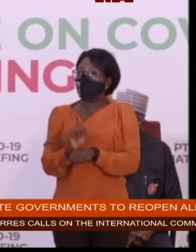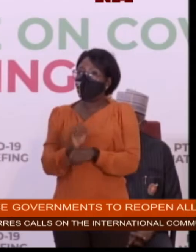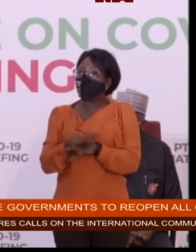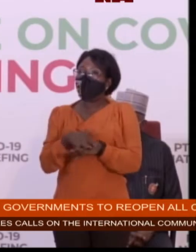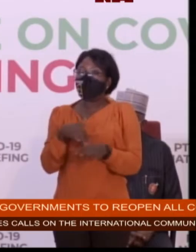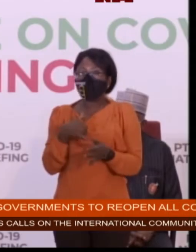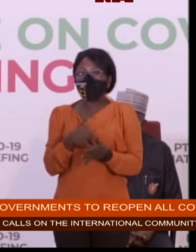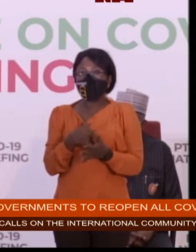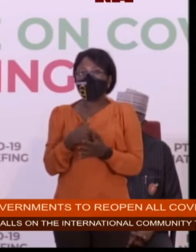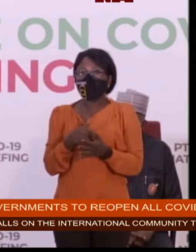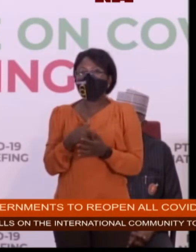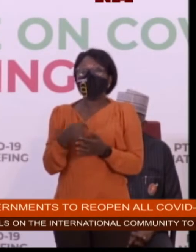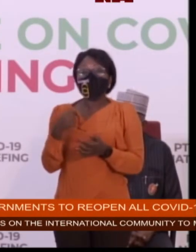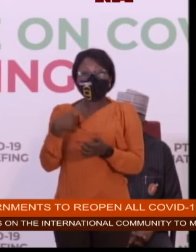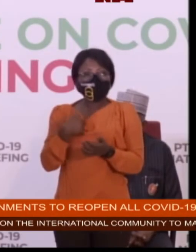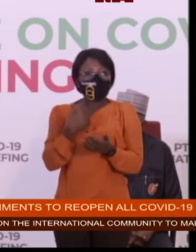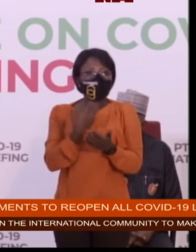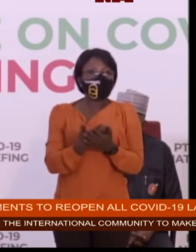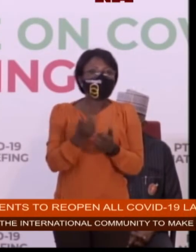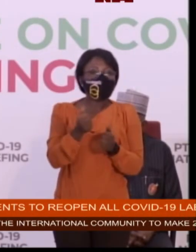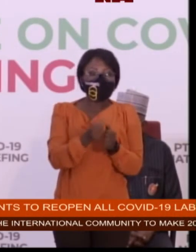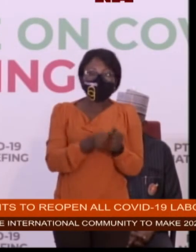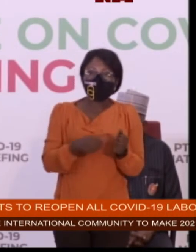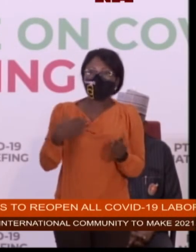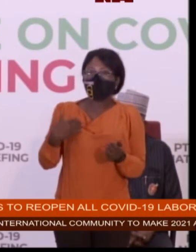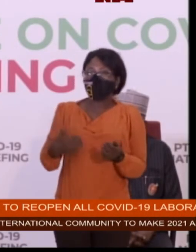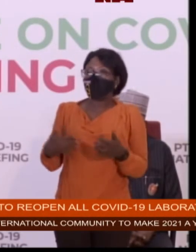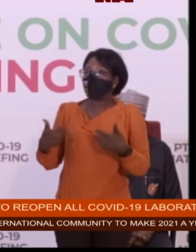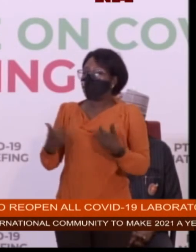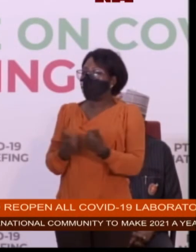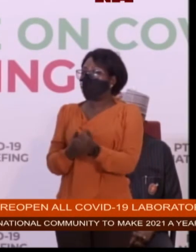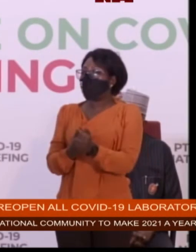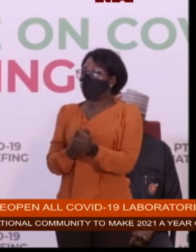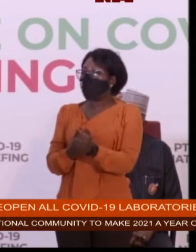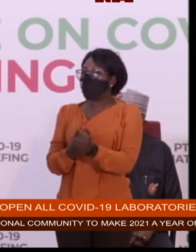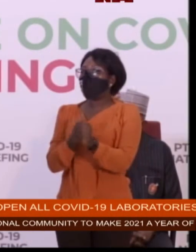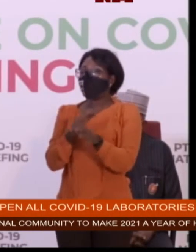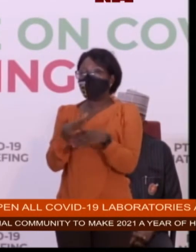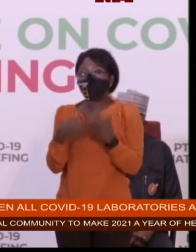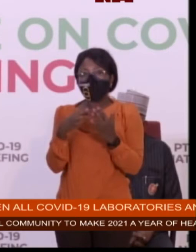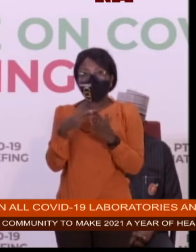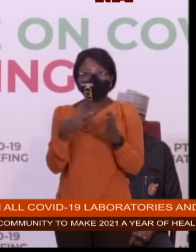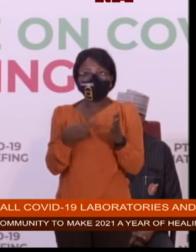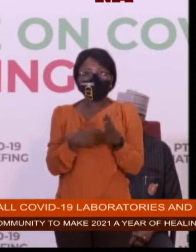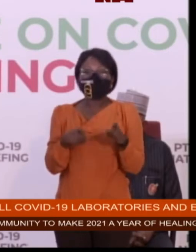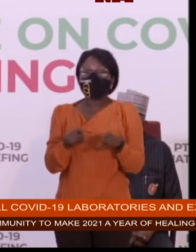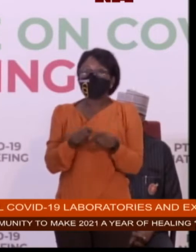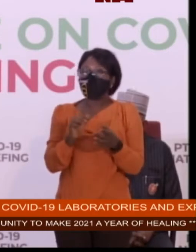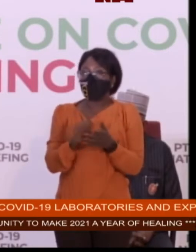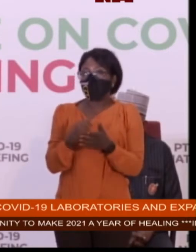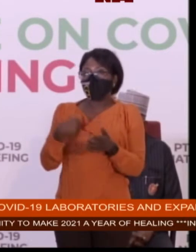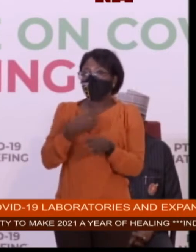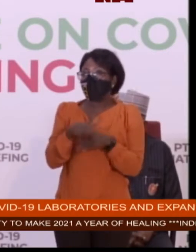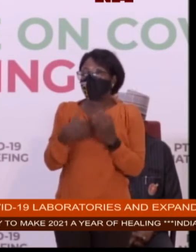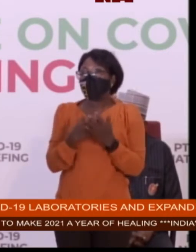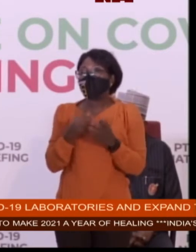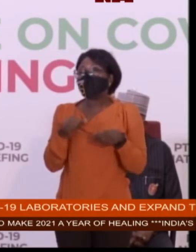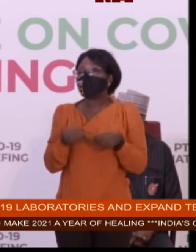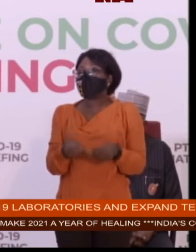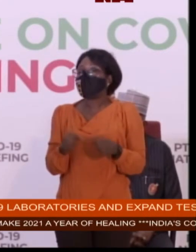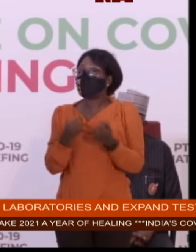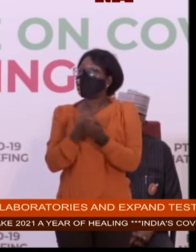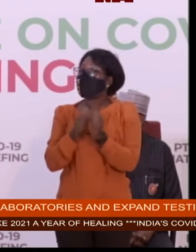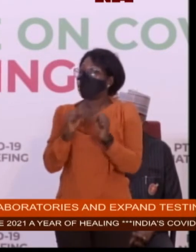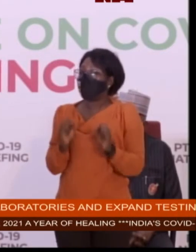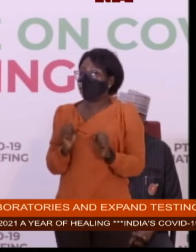an ce ne in ka ga gemun dan uwanka ya kama da wuta ka shafa mana ka ruwa to wannan karan ma ba ma shafa ruwa za ka yi ba in ya kama